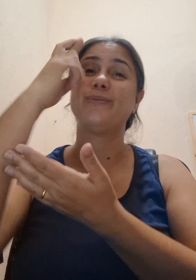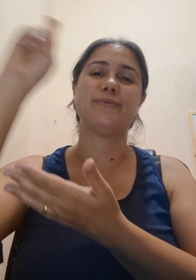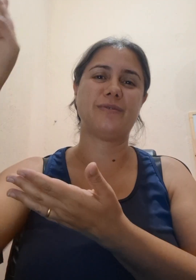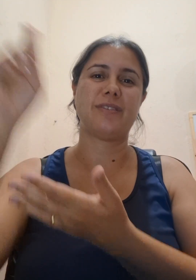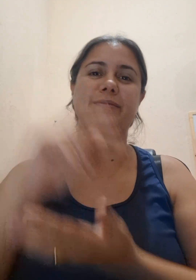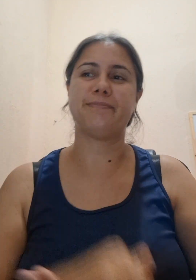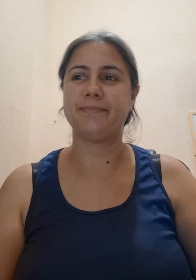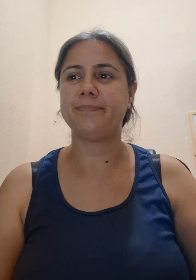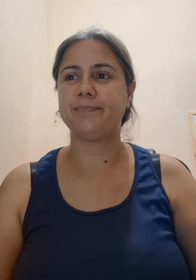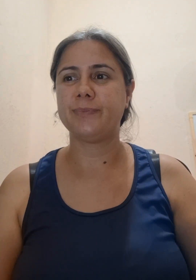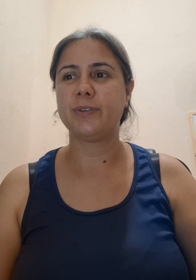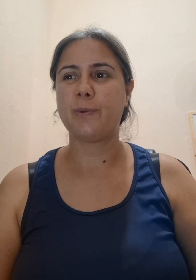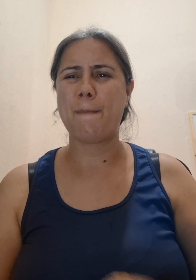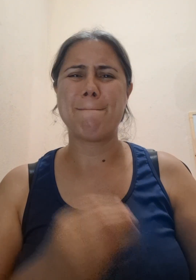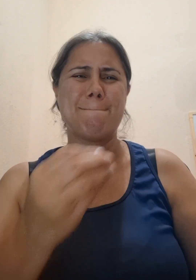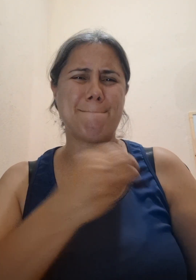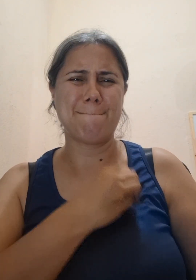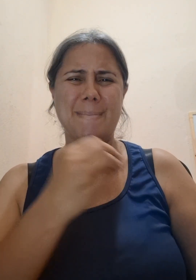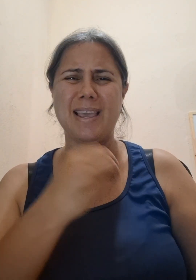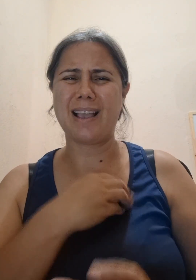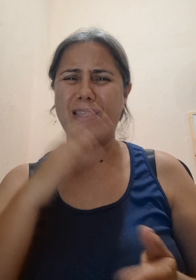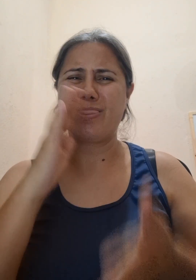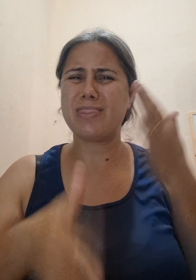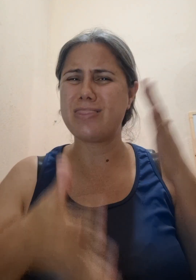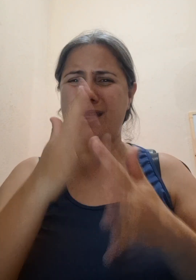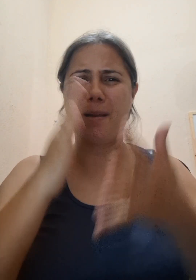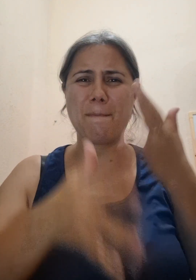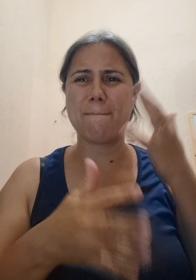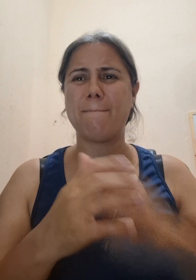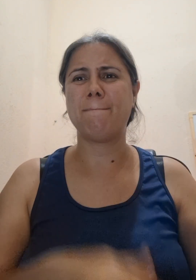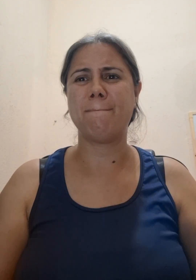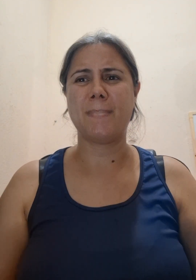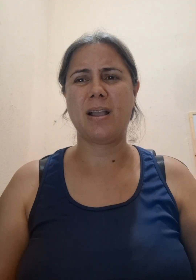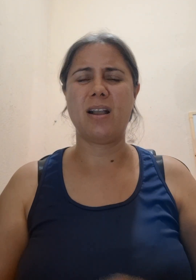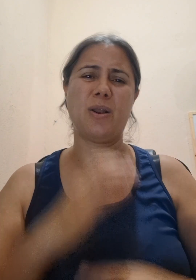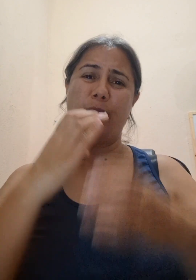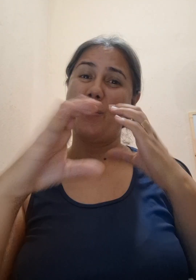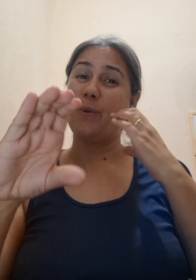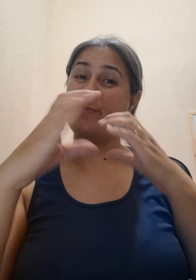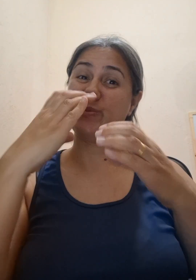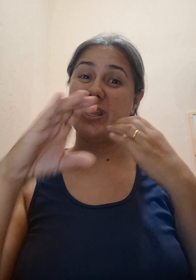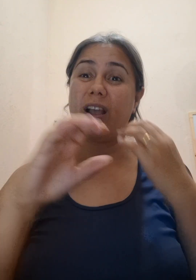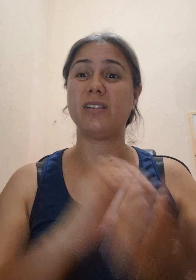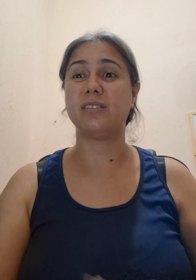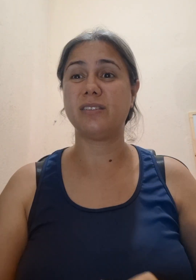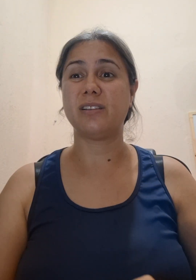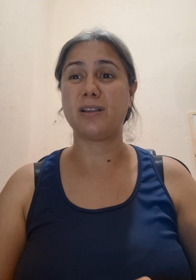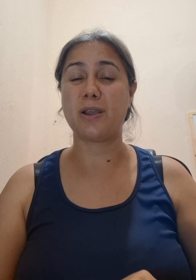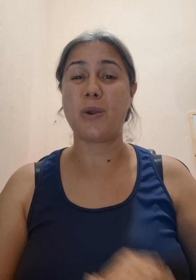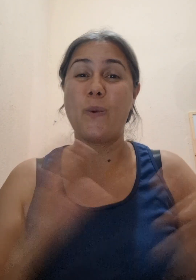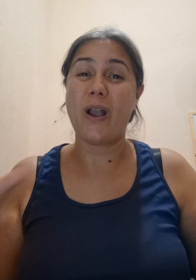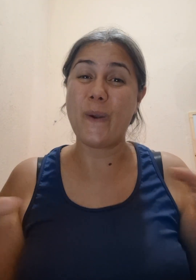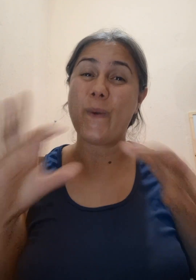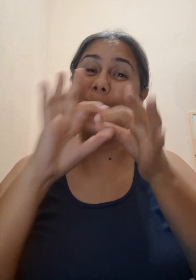Senhor. O pecado atrapalha a comunicação, a